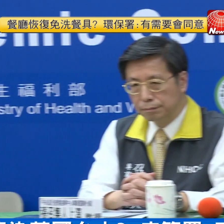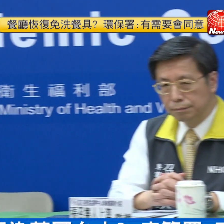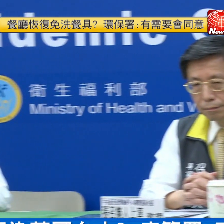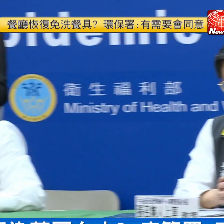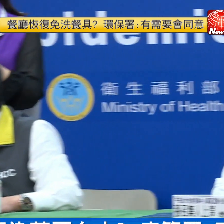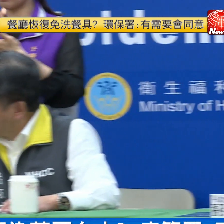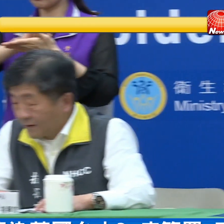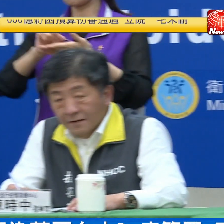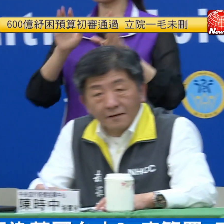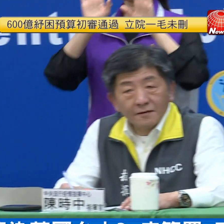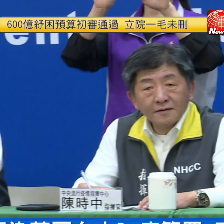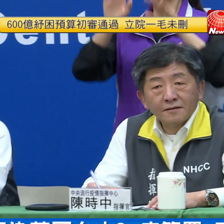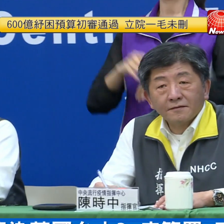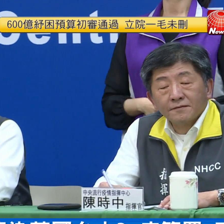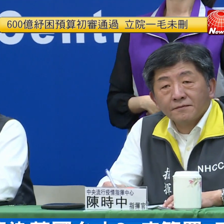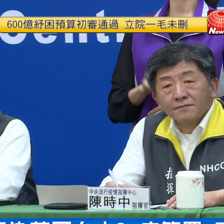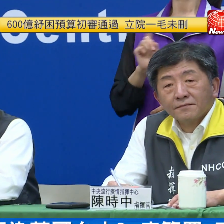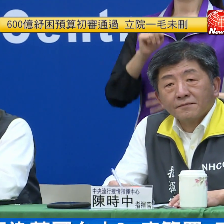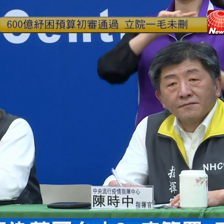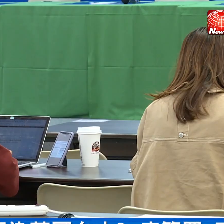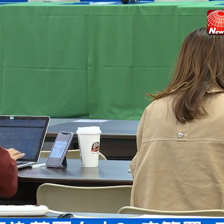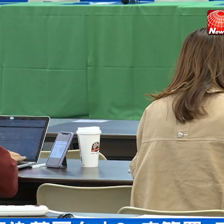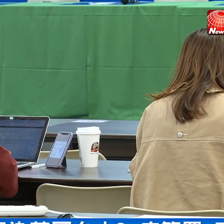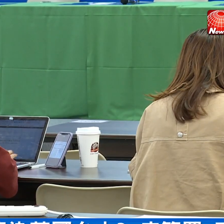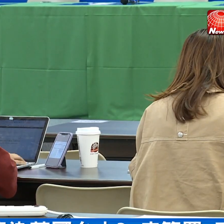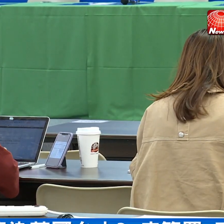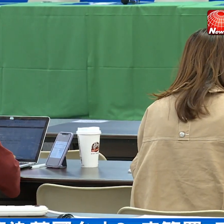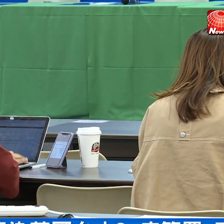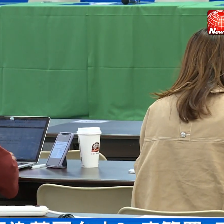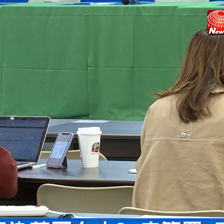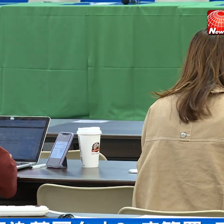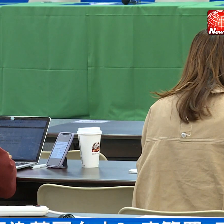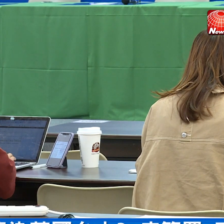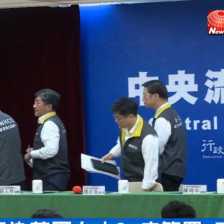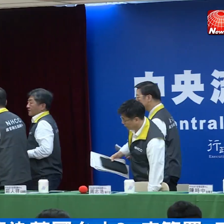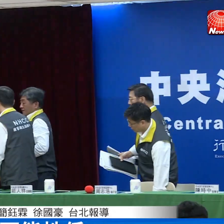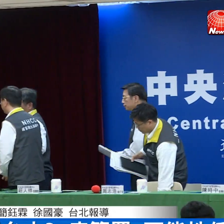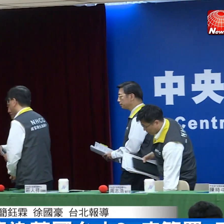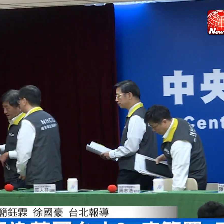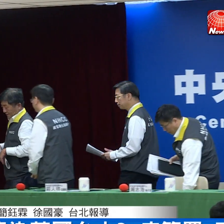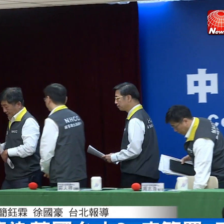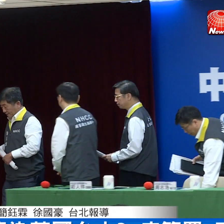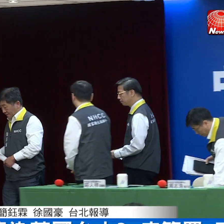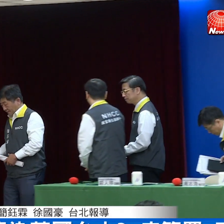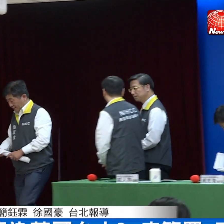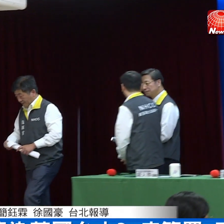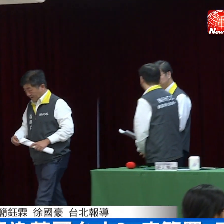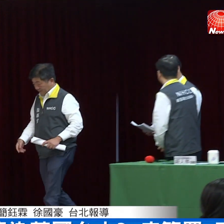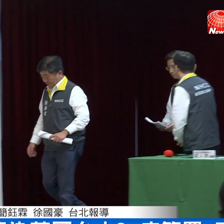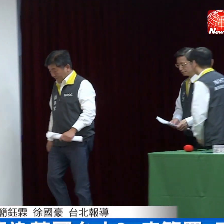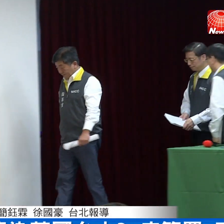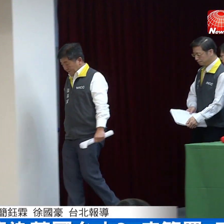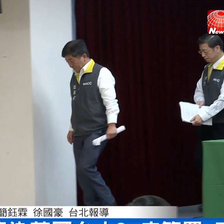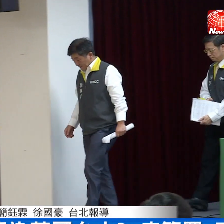近，互相传染的几率很低，确切的感染源恐怕还要再厘清。环宇新闻简玉林、徐国豪台北报道。